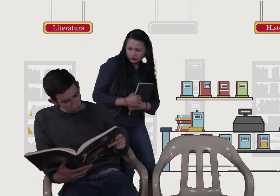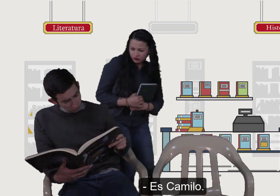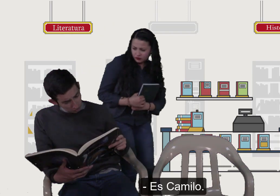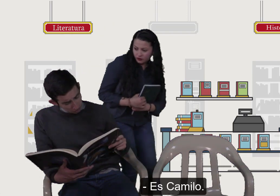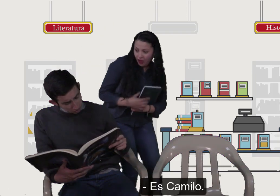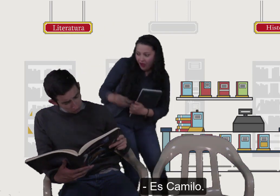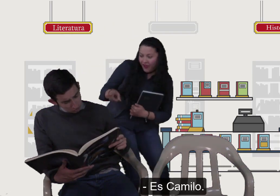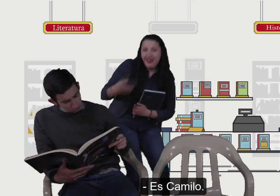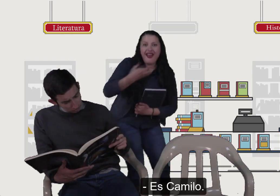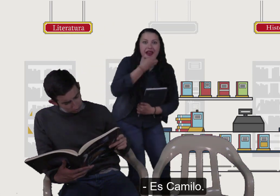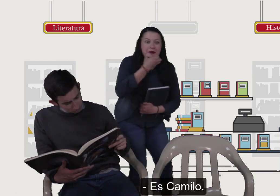Es Camilo